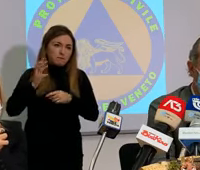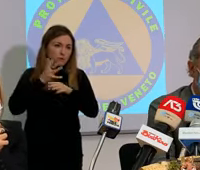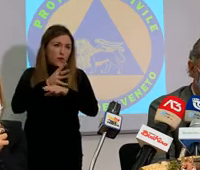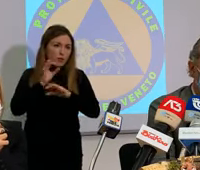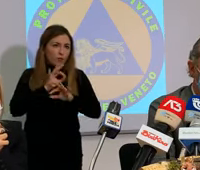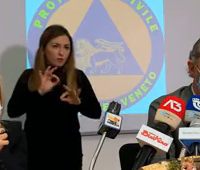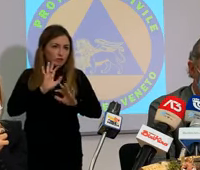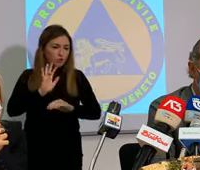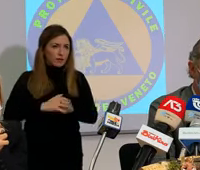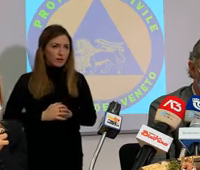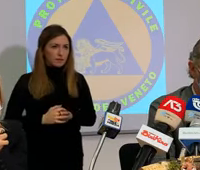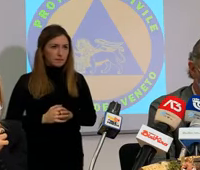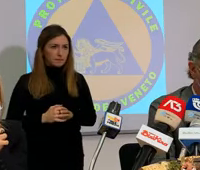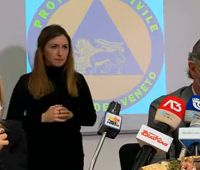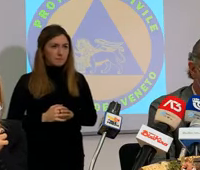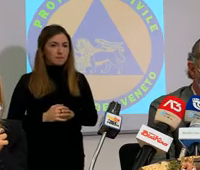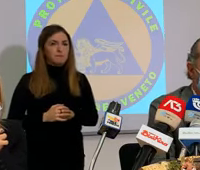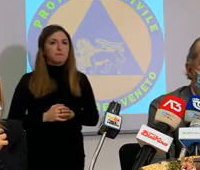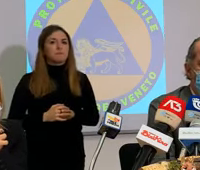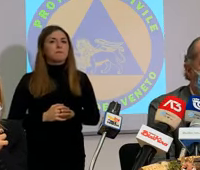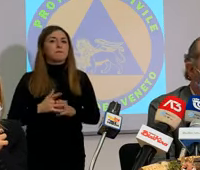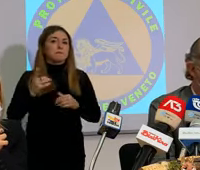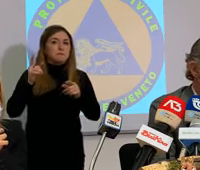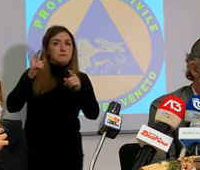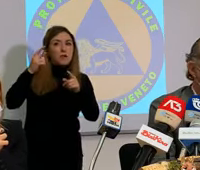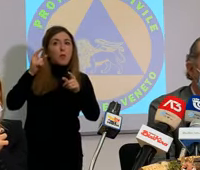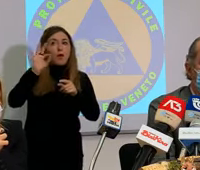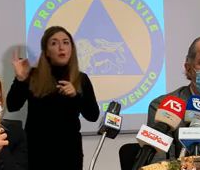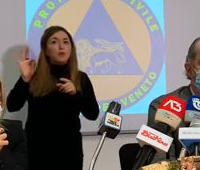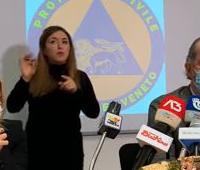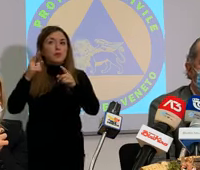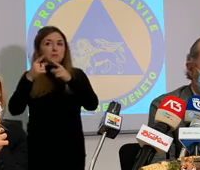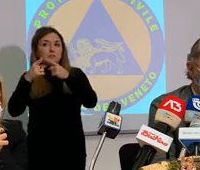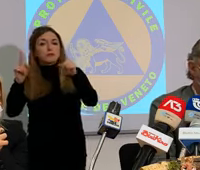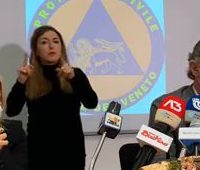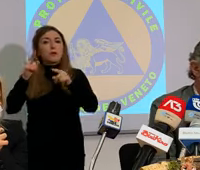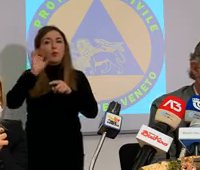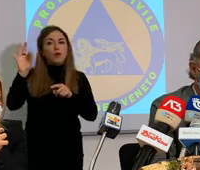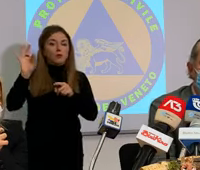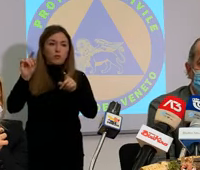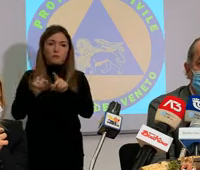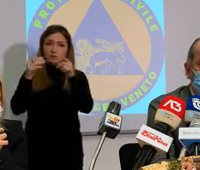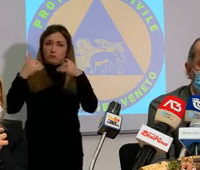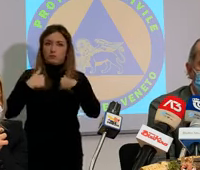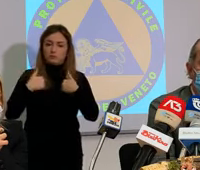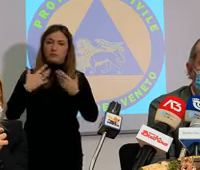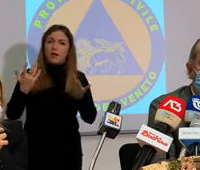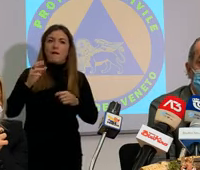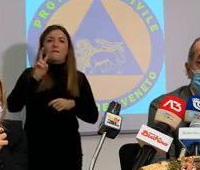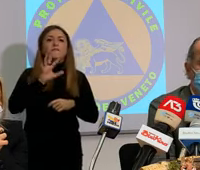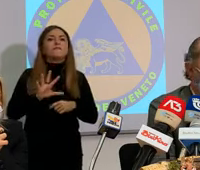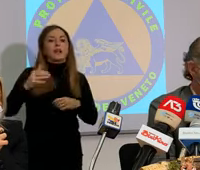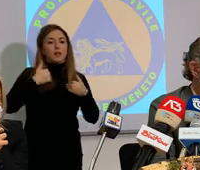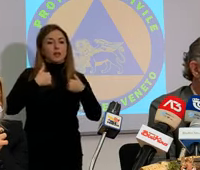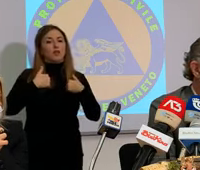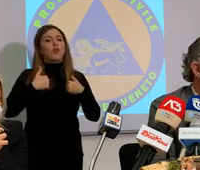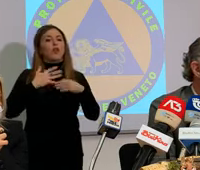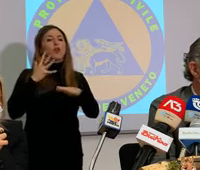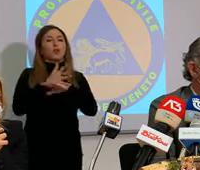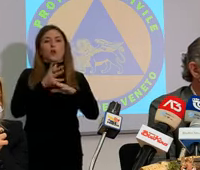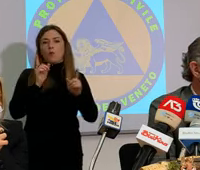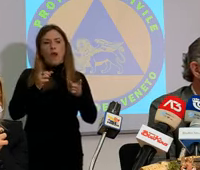diciamo hanno avuto le posizioni simili qualcuno con qualche distinguo e la posizione evento è stata chiara nel senso che mente nel mio intervento detto